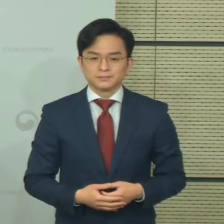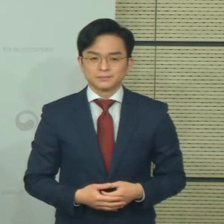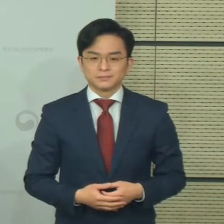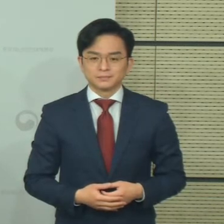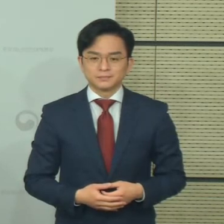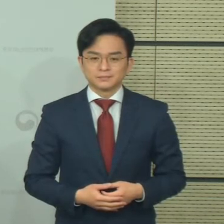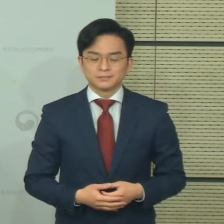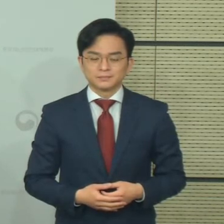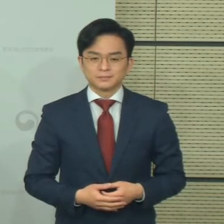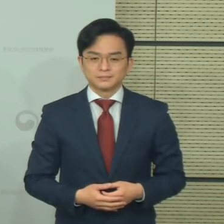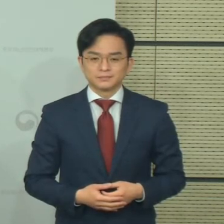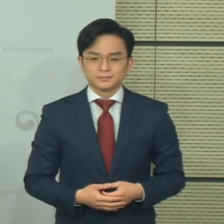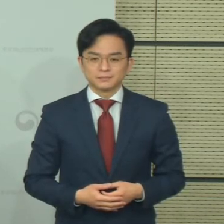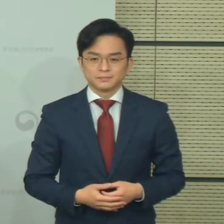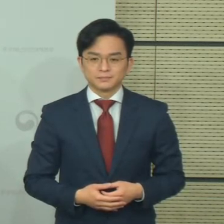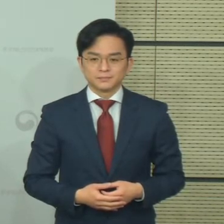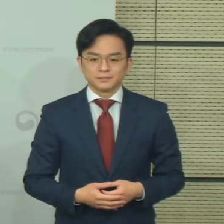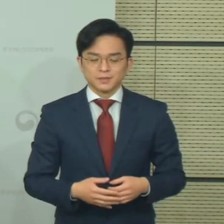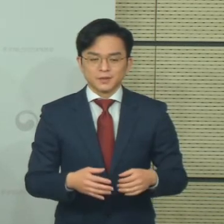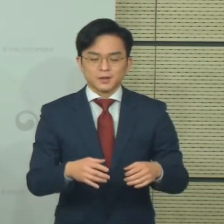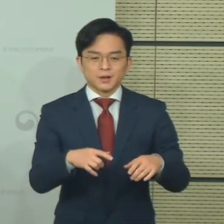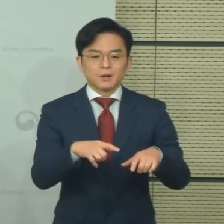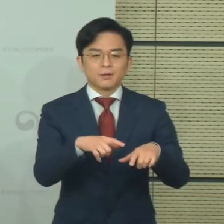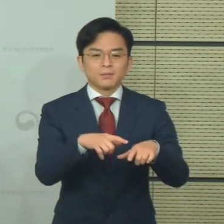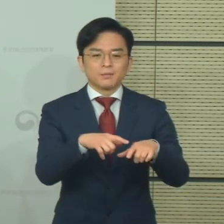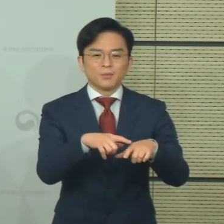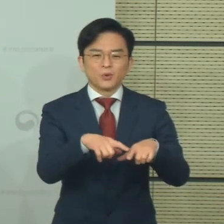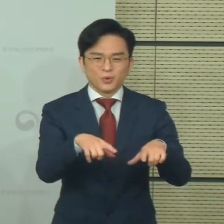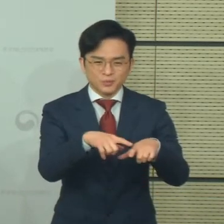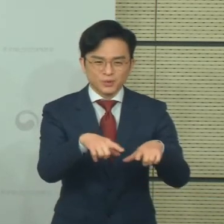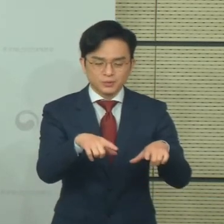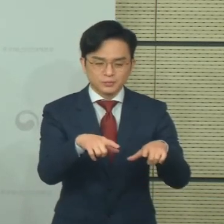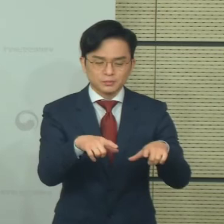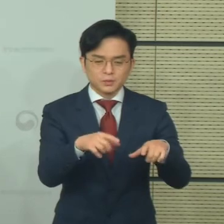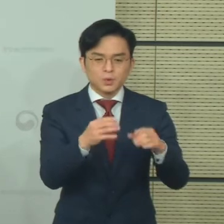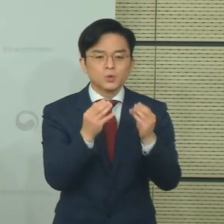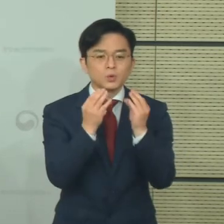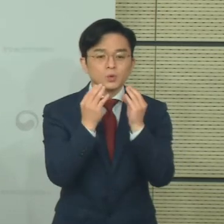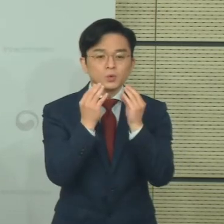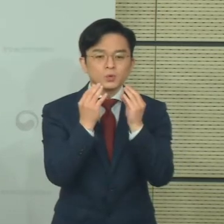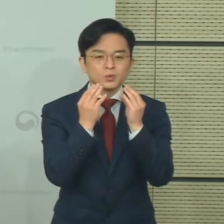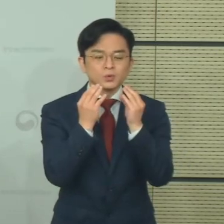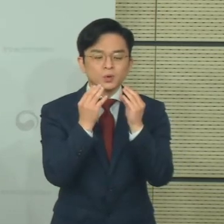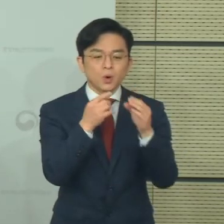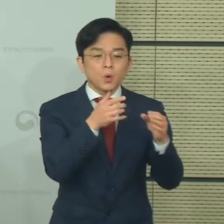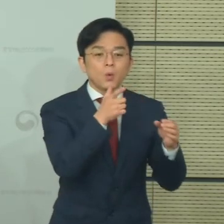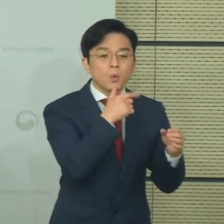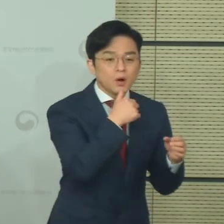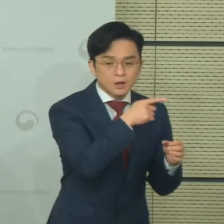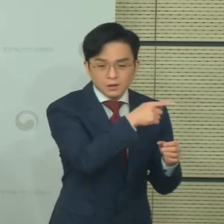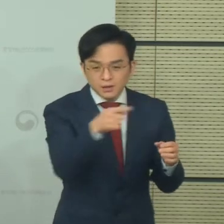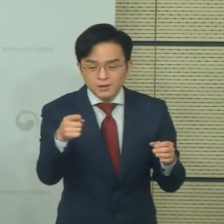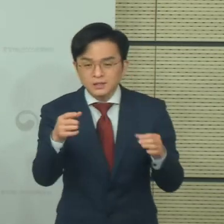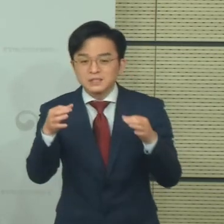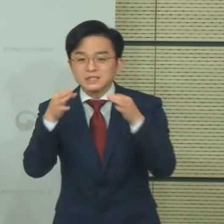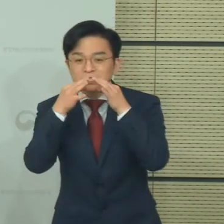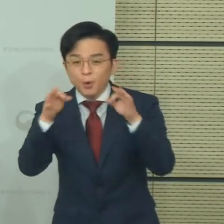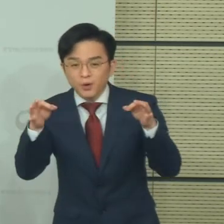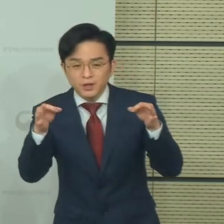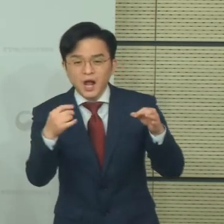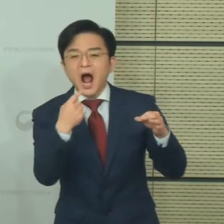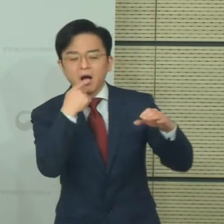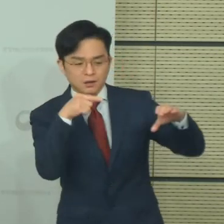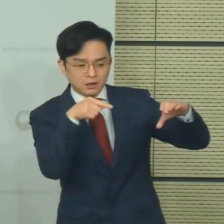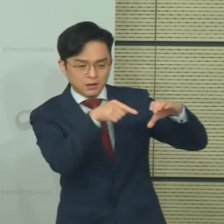검사 채취 건수가 조금 줄어드는 그런 경향들이 있습니다. 그래서 특히 이제 일요일에 어떤 검사 결과들이 또